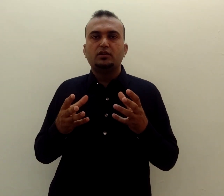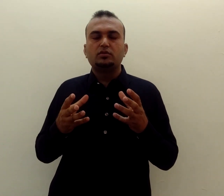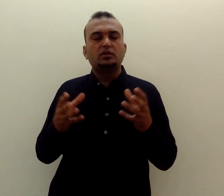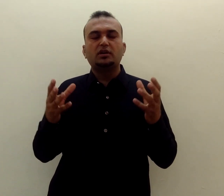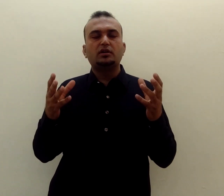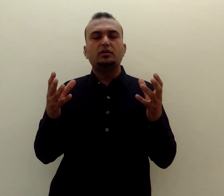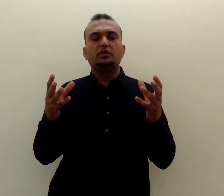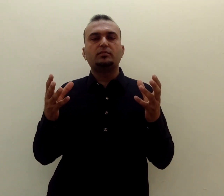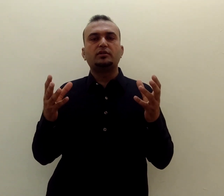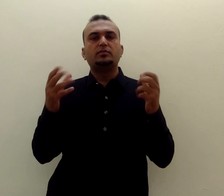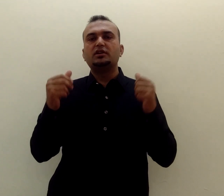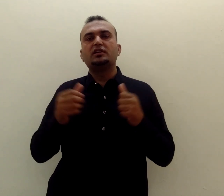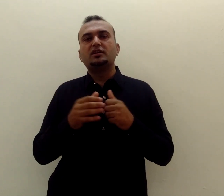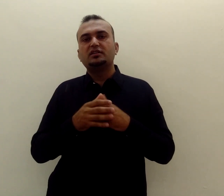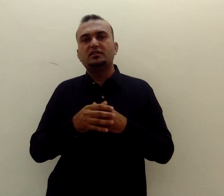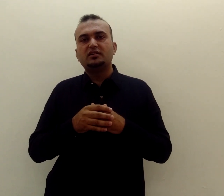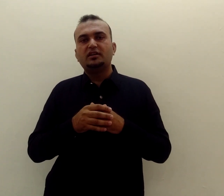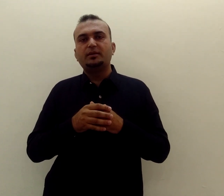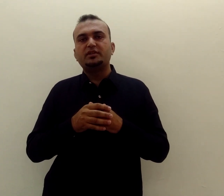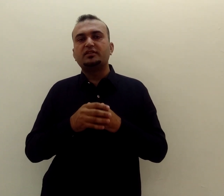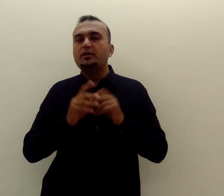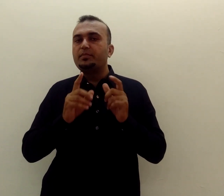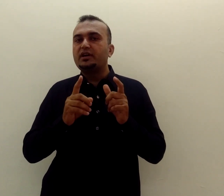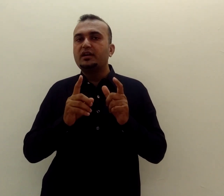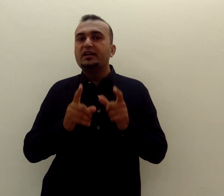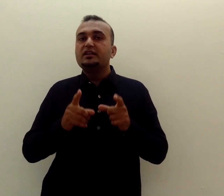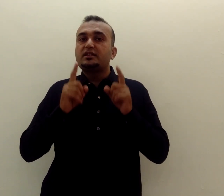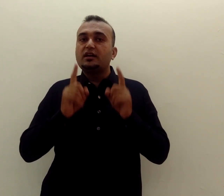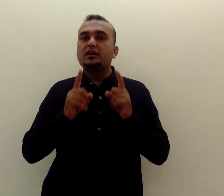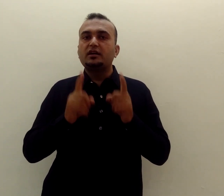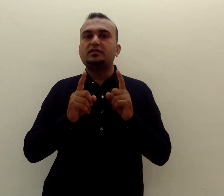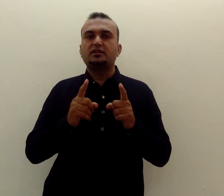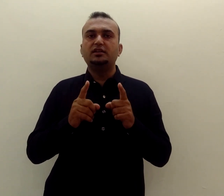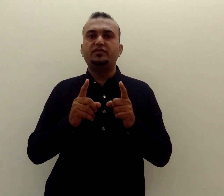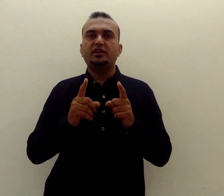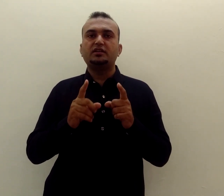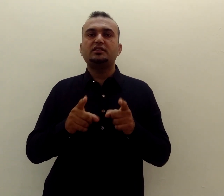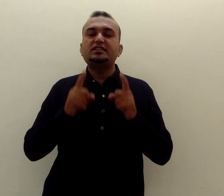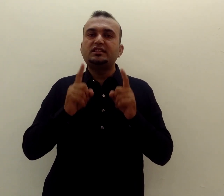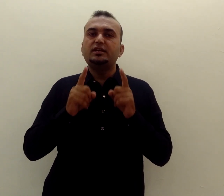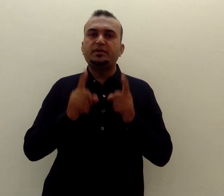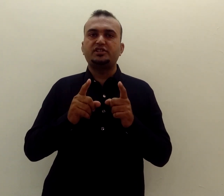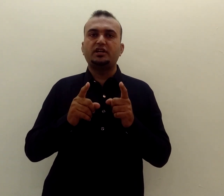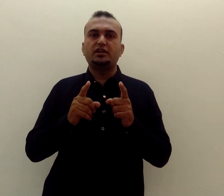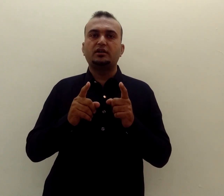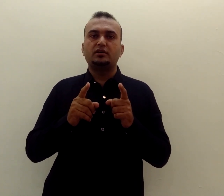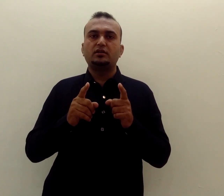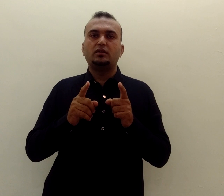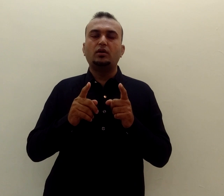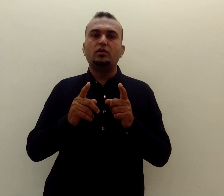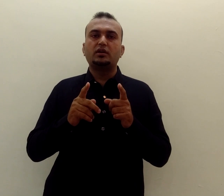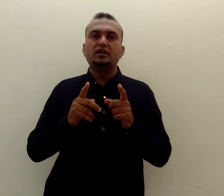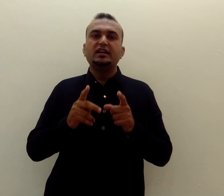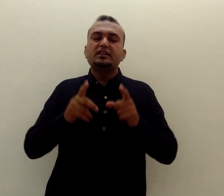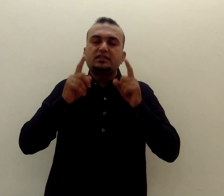तो अल्लाहु अकबर सुभान अल्लाह, आप सल्लम पर क्या क्या तकलीफें, कितनी परेशानियां और